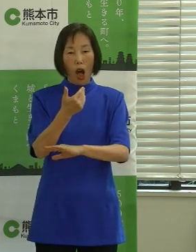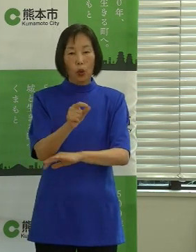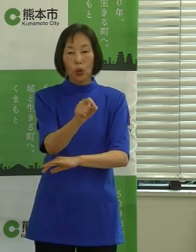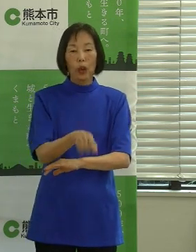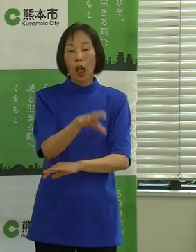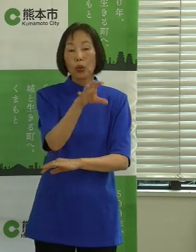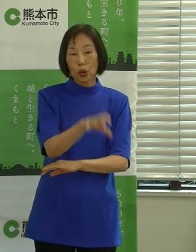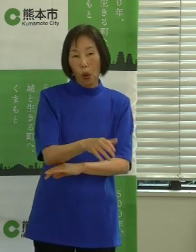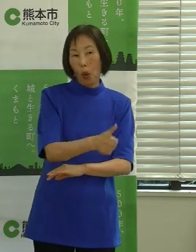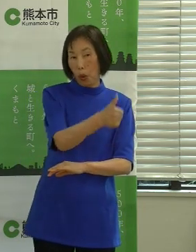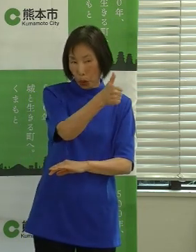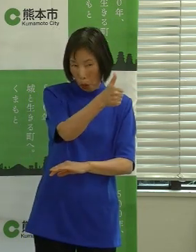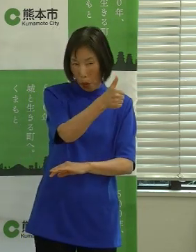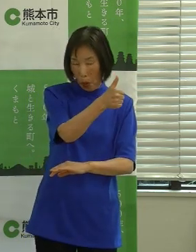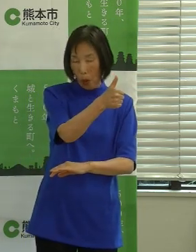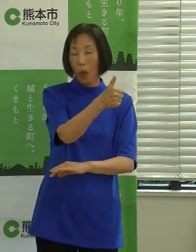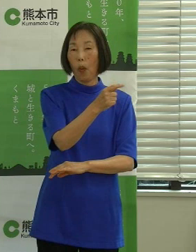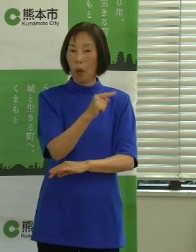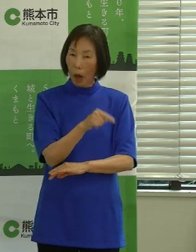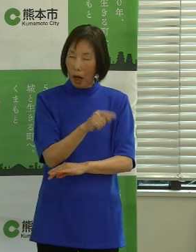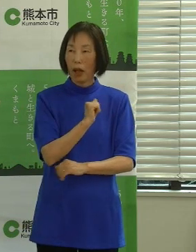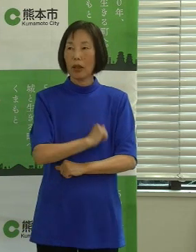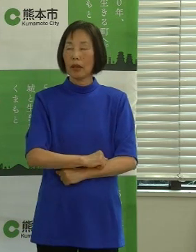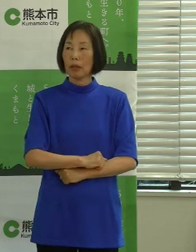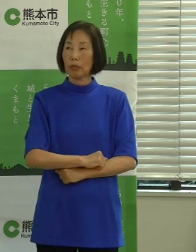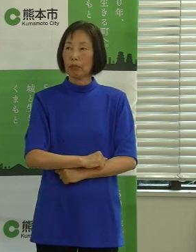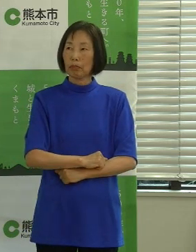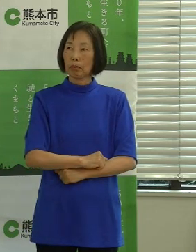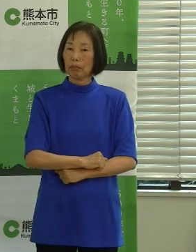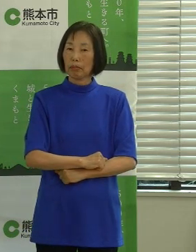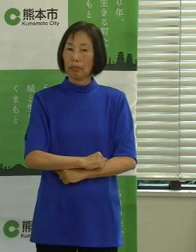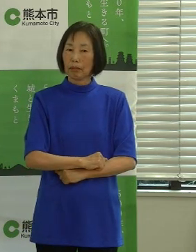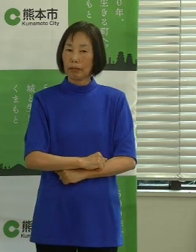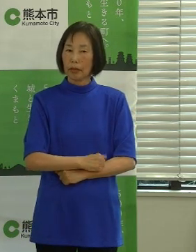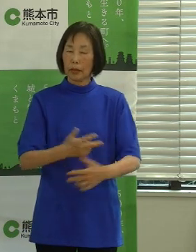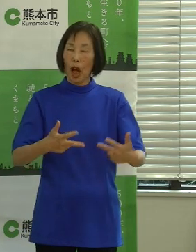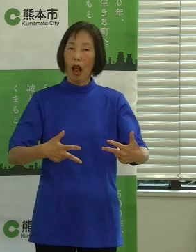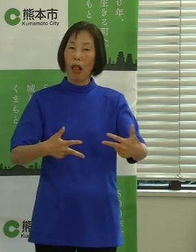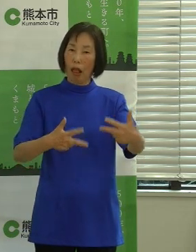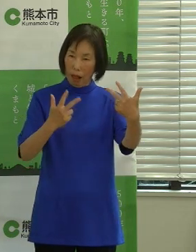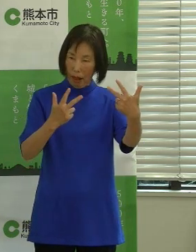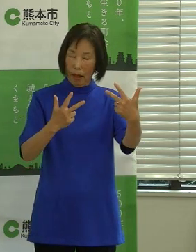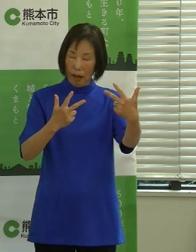の区長さんたちはもうテレビ会議がもう